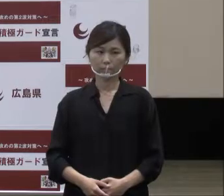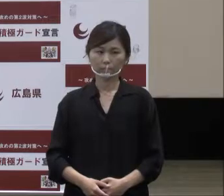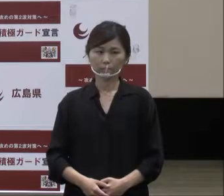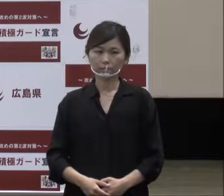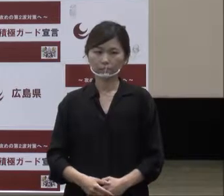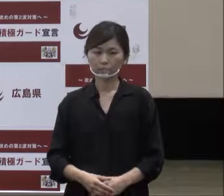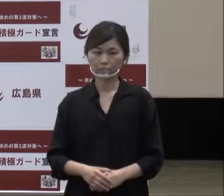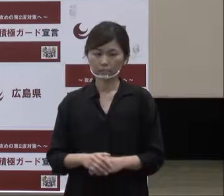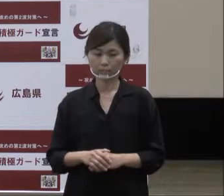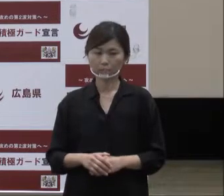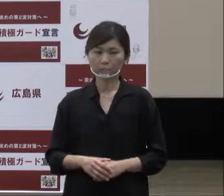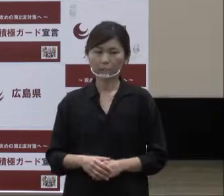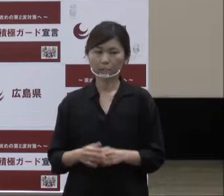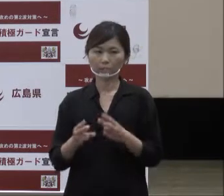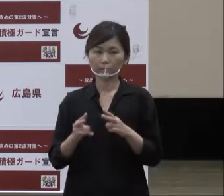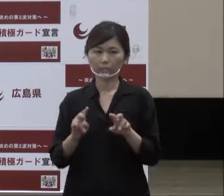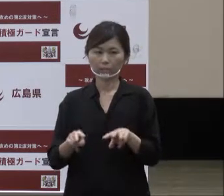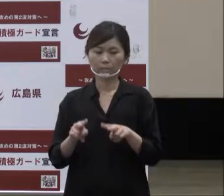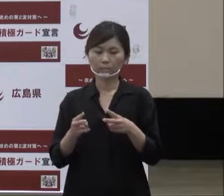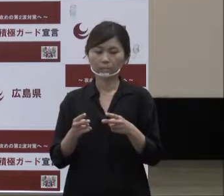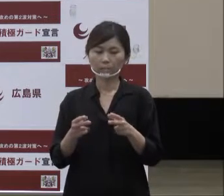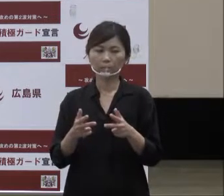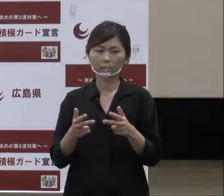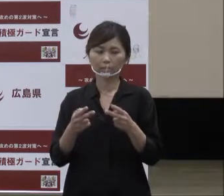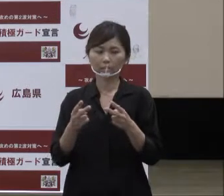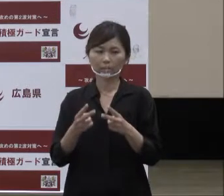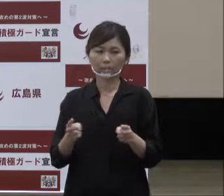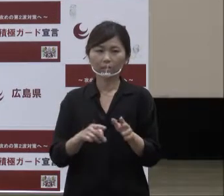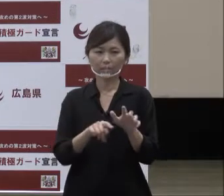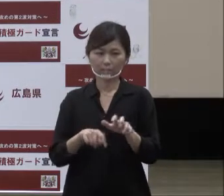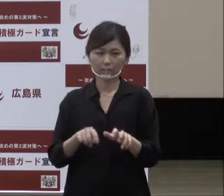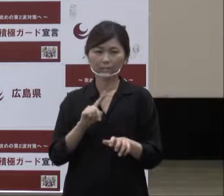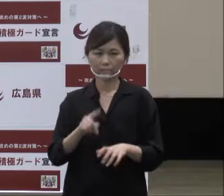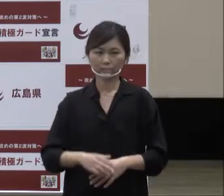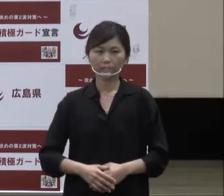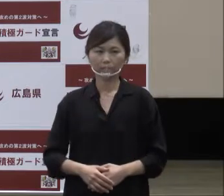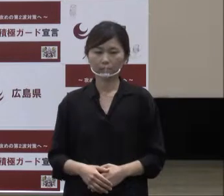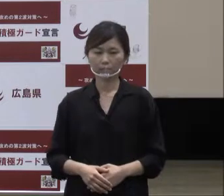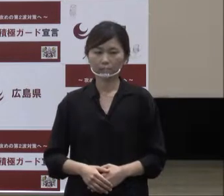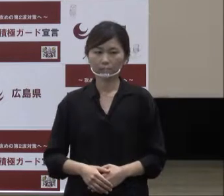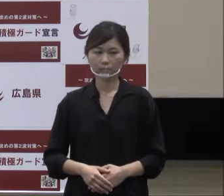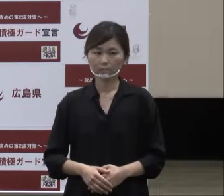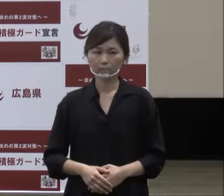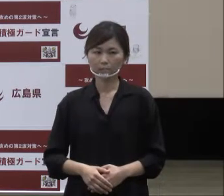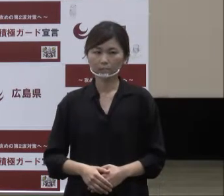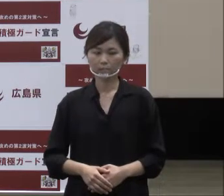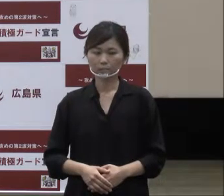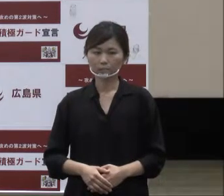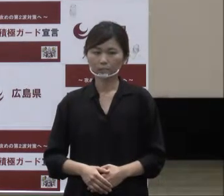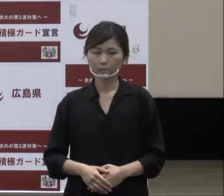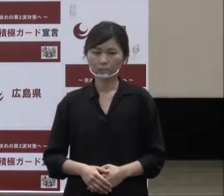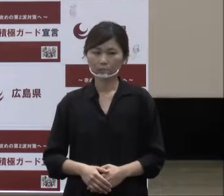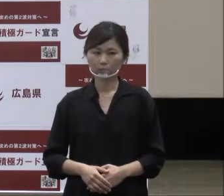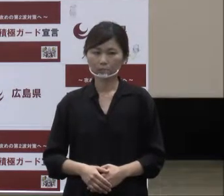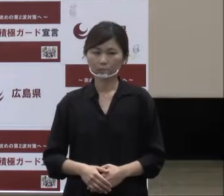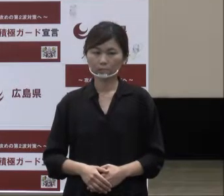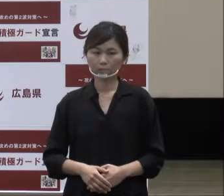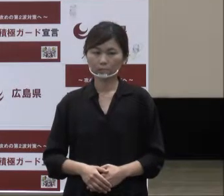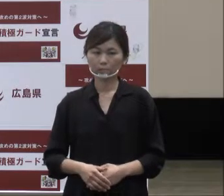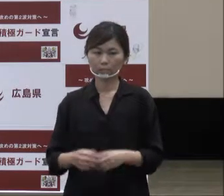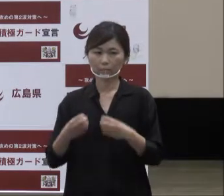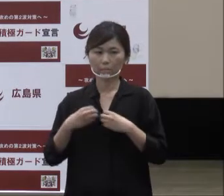優しいもの来たのです。その感染状況についての目安を示すというか、感染状況